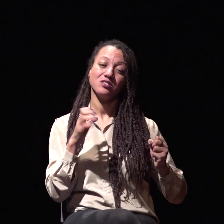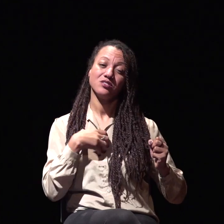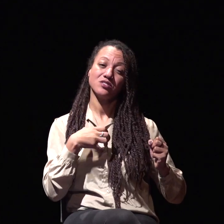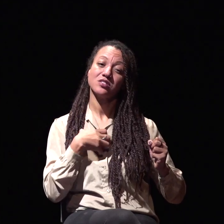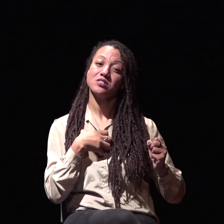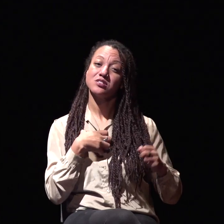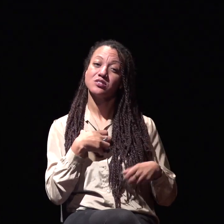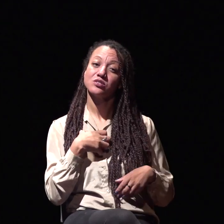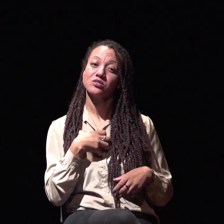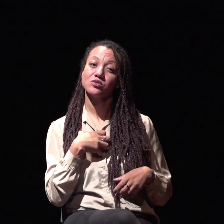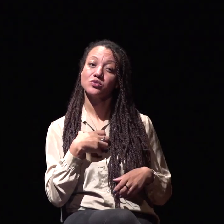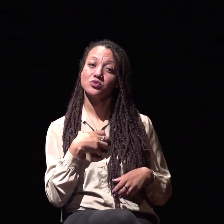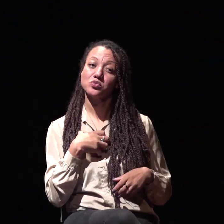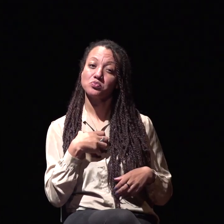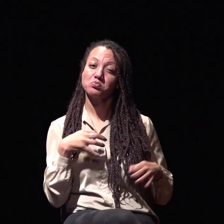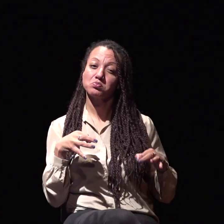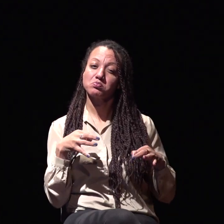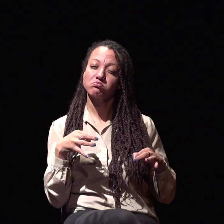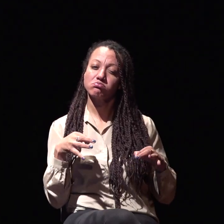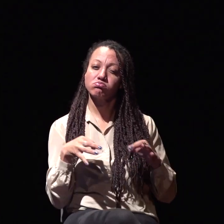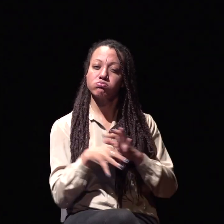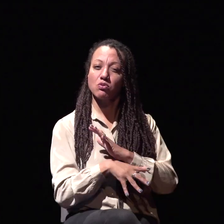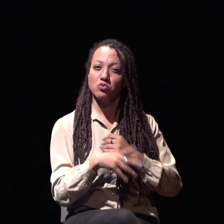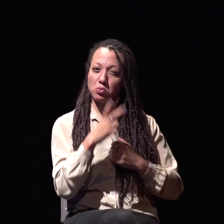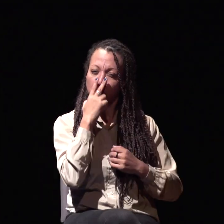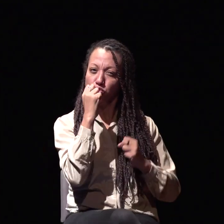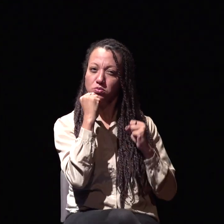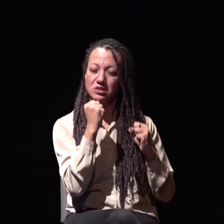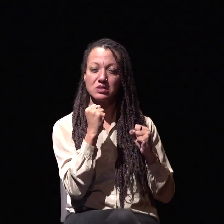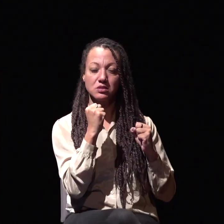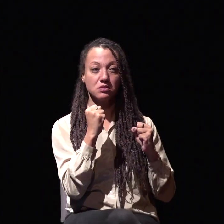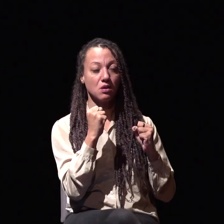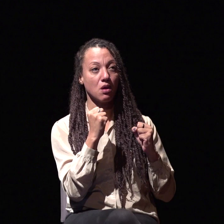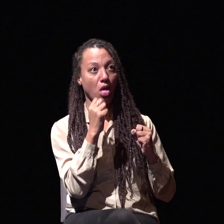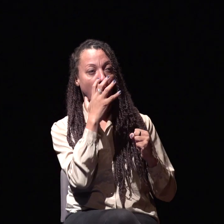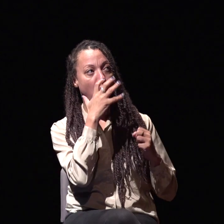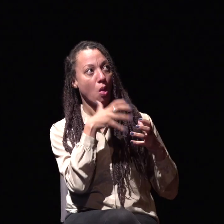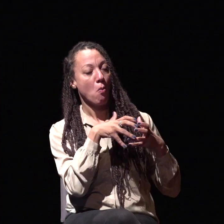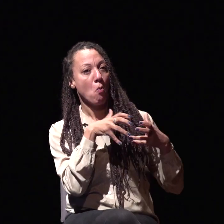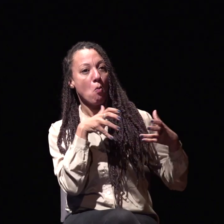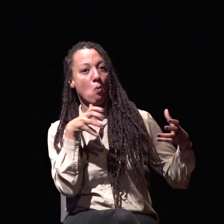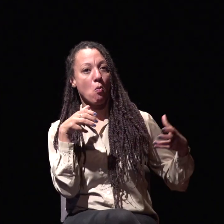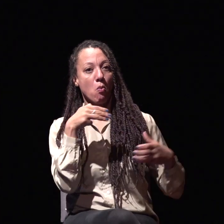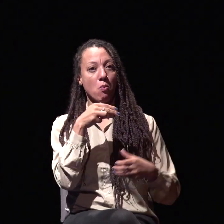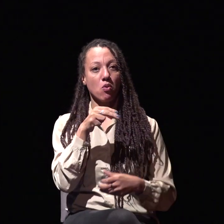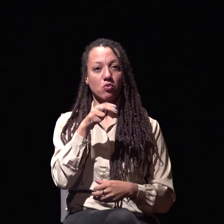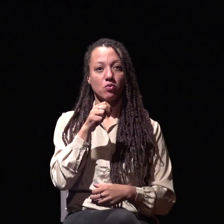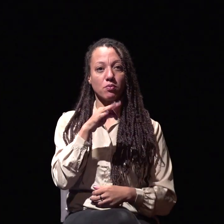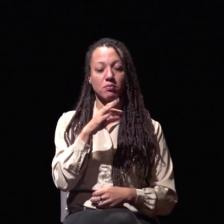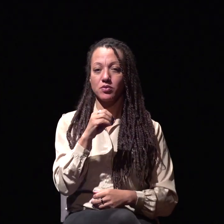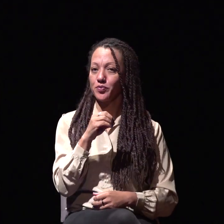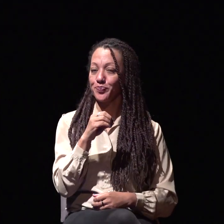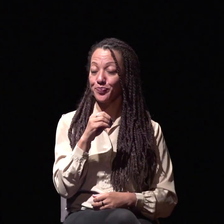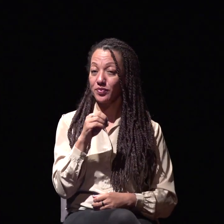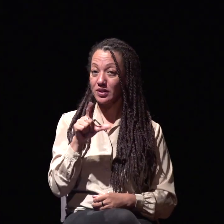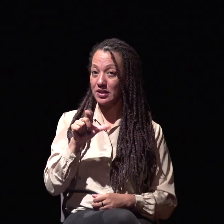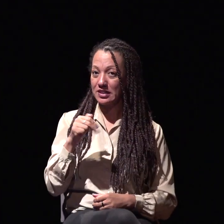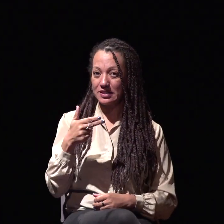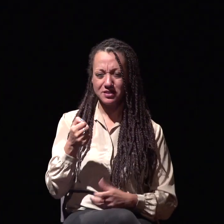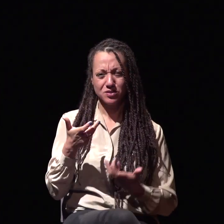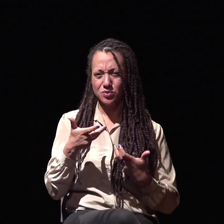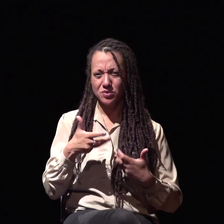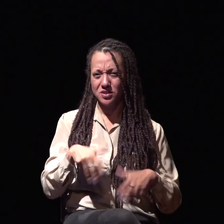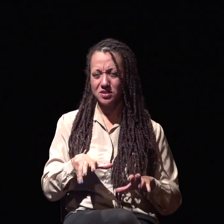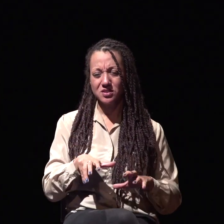palavras, acabasse parecendo algo monumental. Ela não queria que o MASP fosse associado às suas